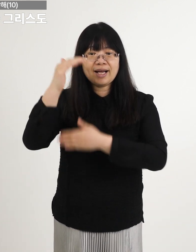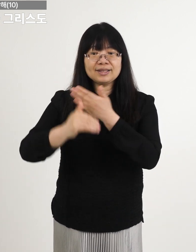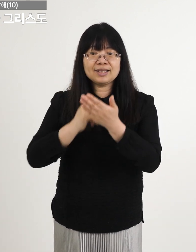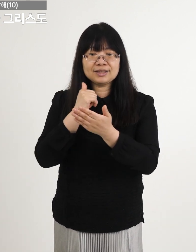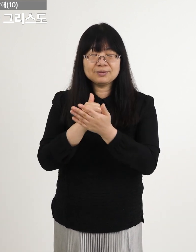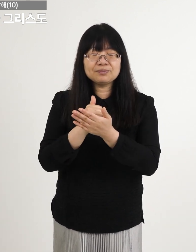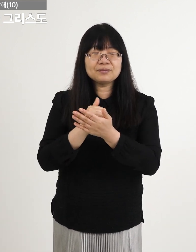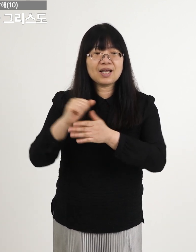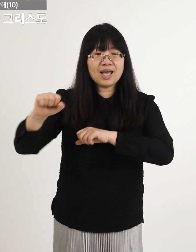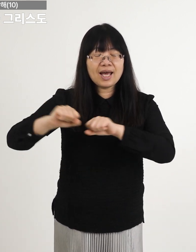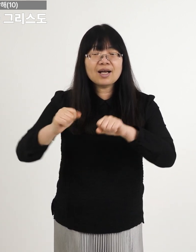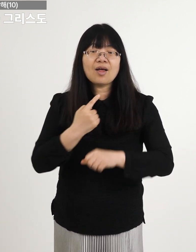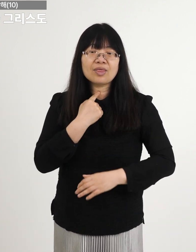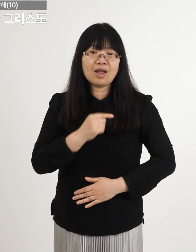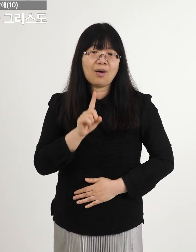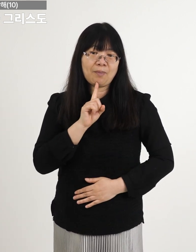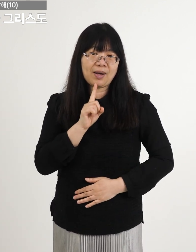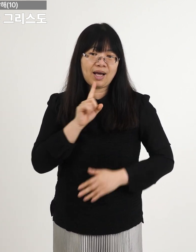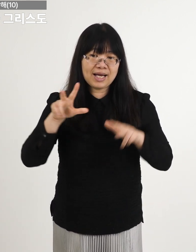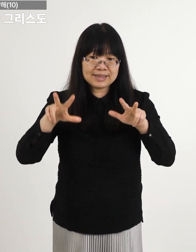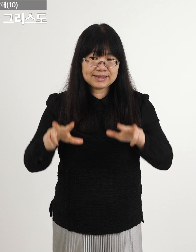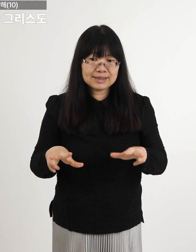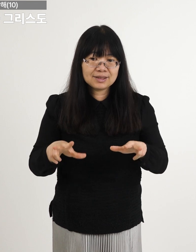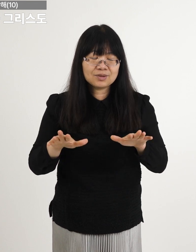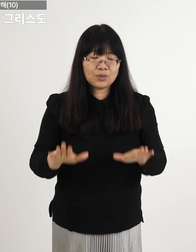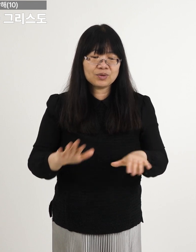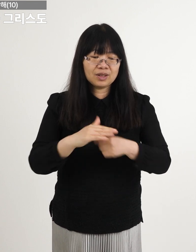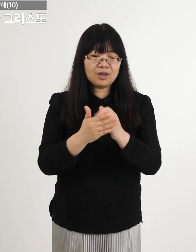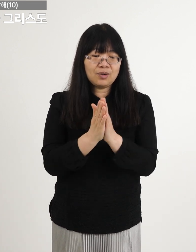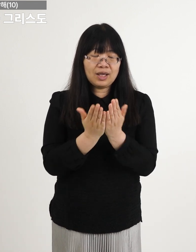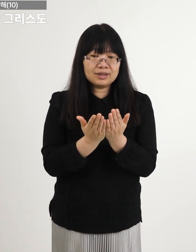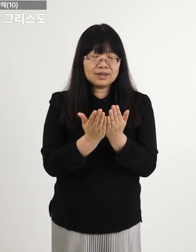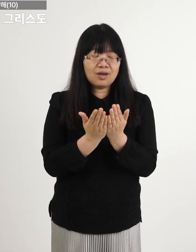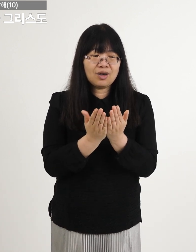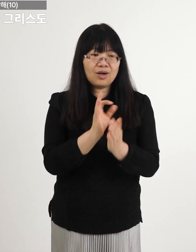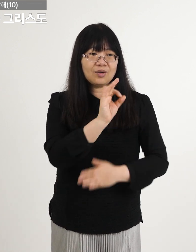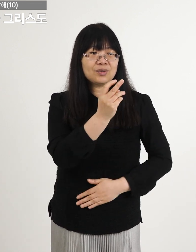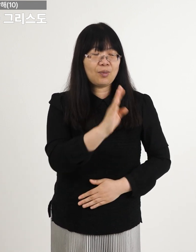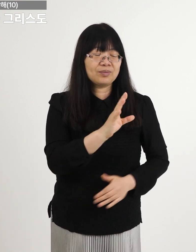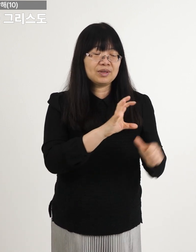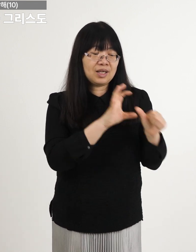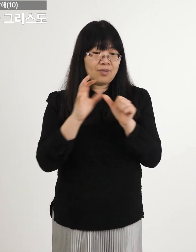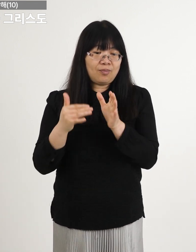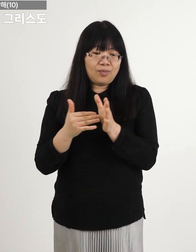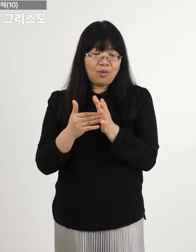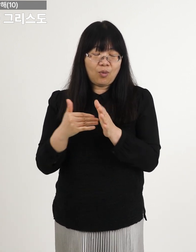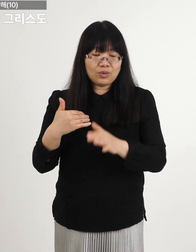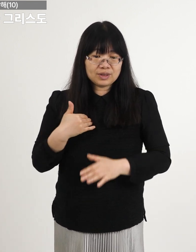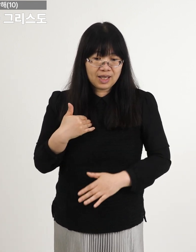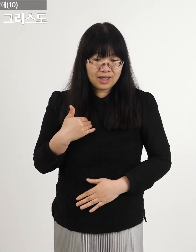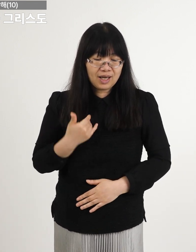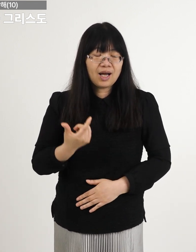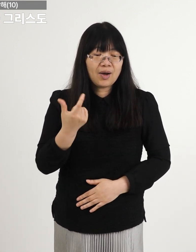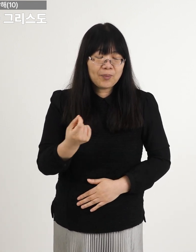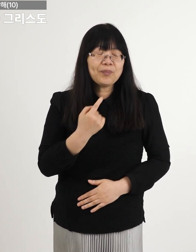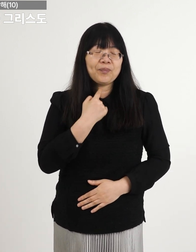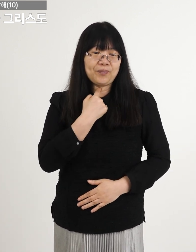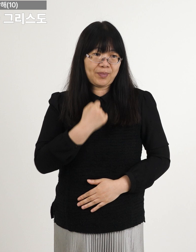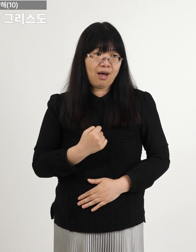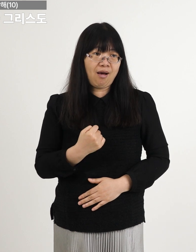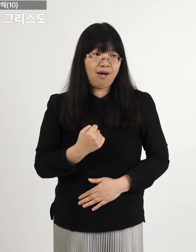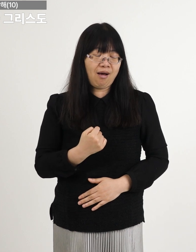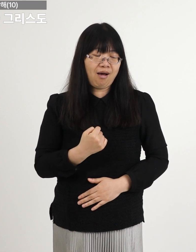하나님이 하셨던 말씀을 지금 오늘 본문에서 욥이 인용을 하면서 자기가 그랬었다는